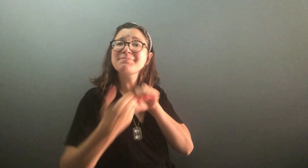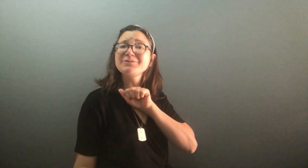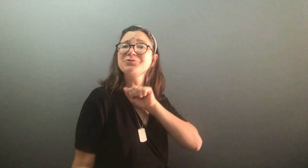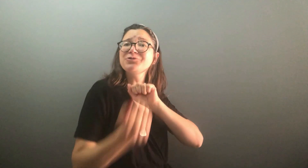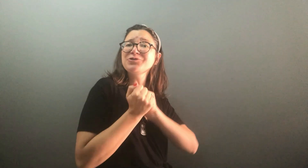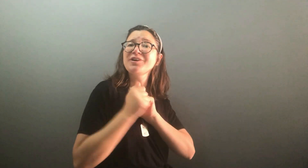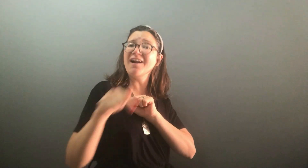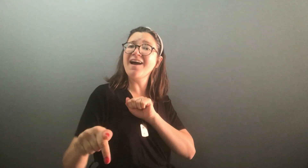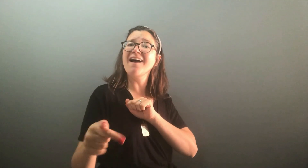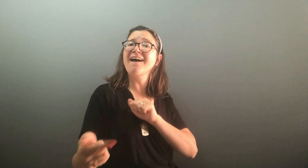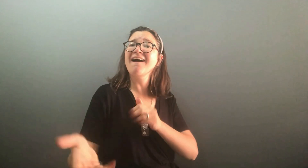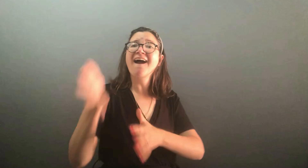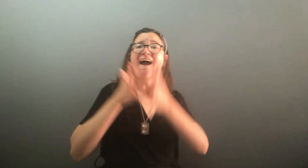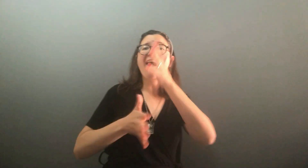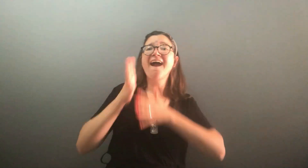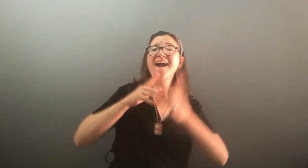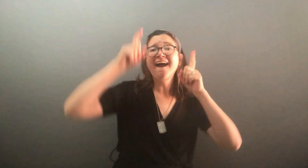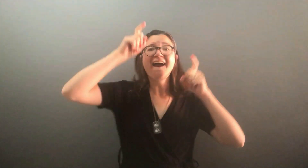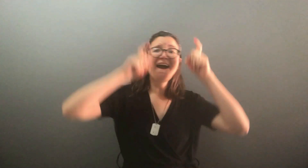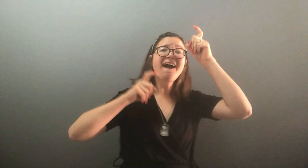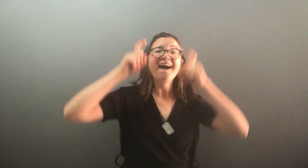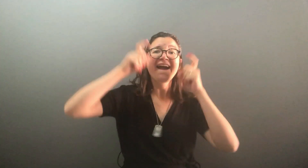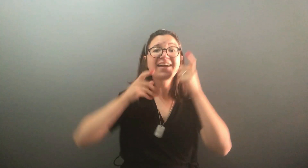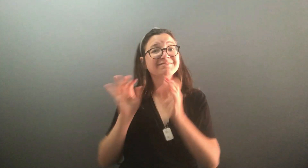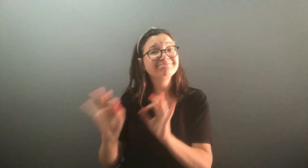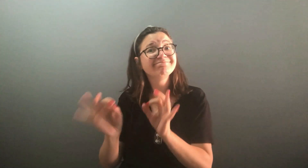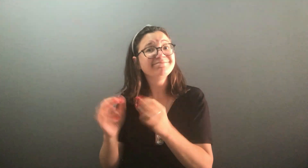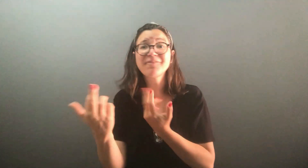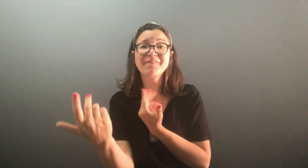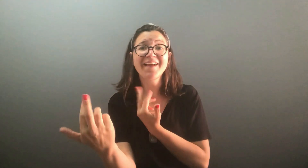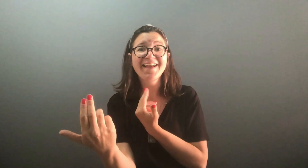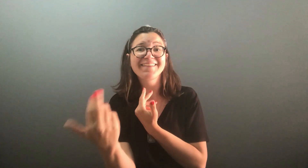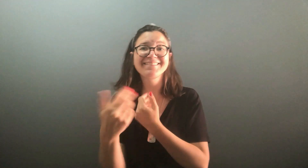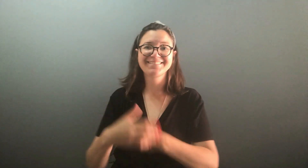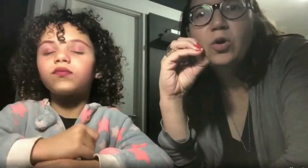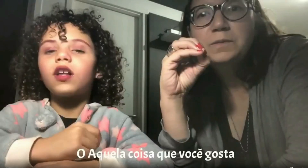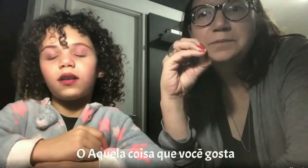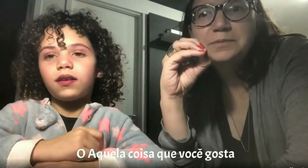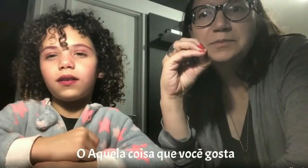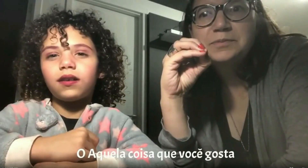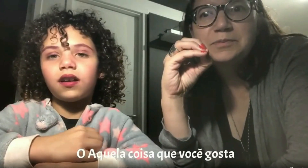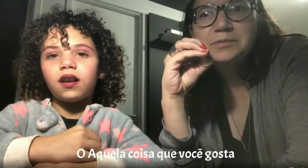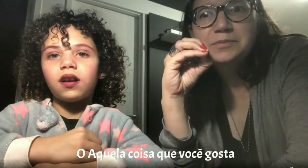podem fazer essa contação junto com você, sinalizando e expressando também.